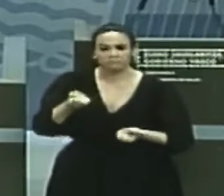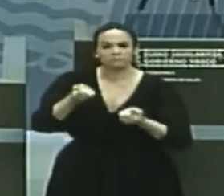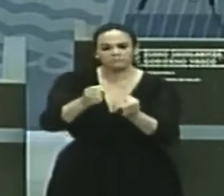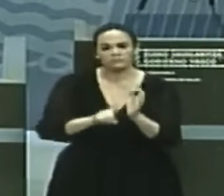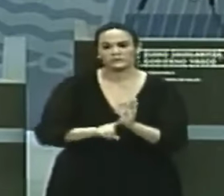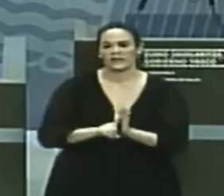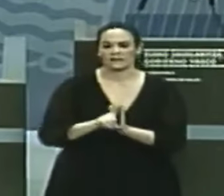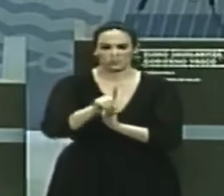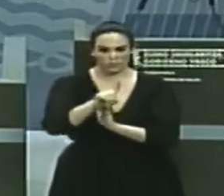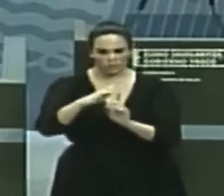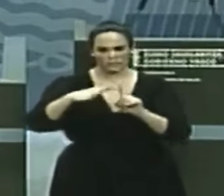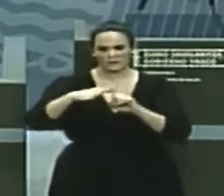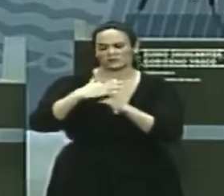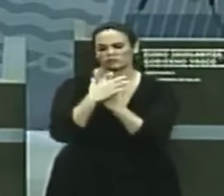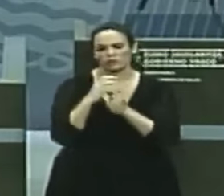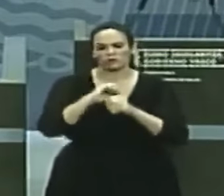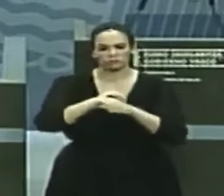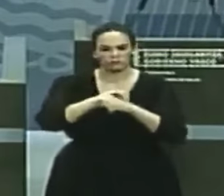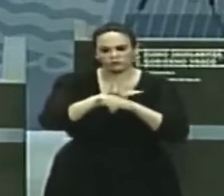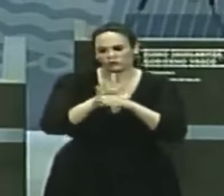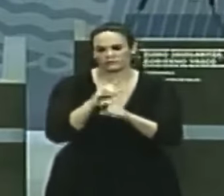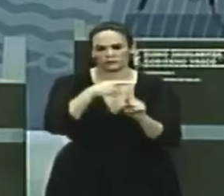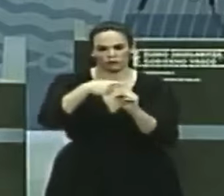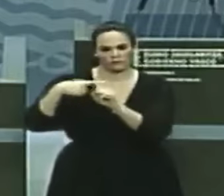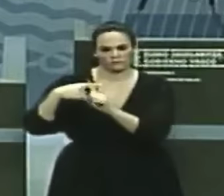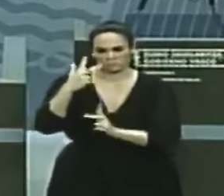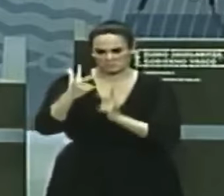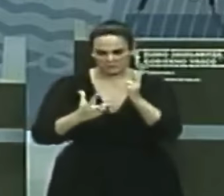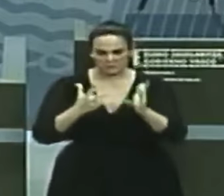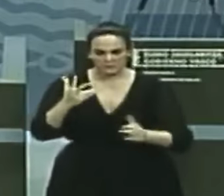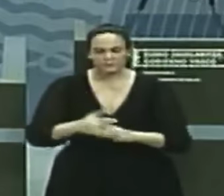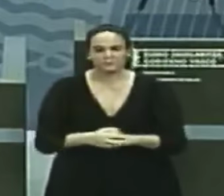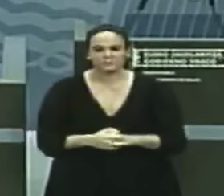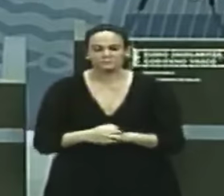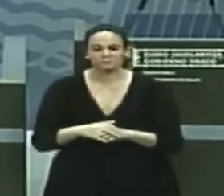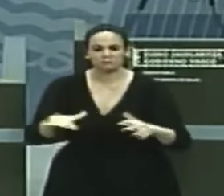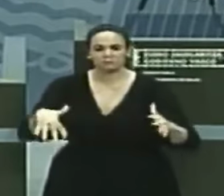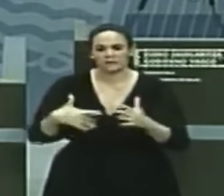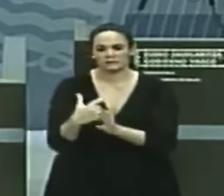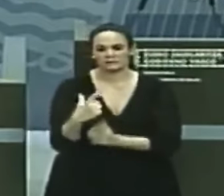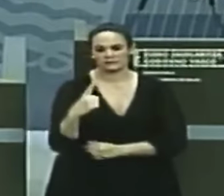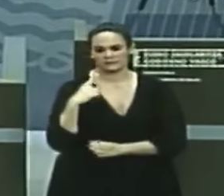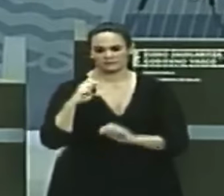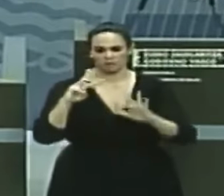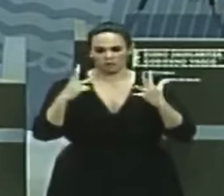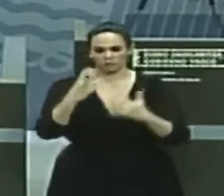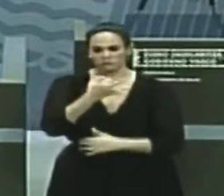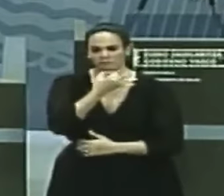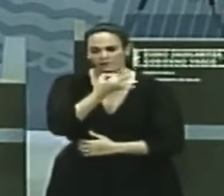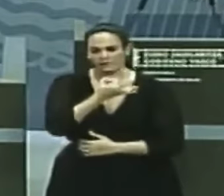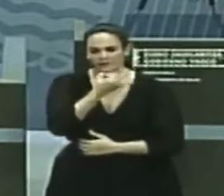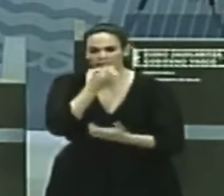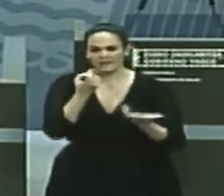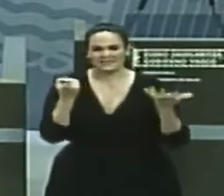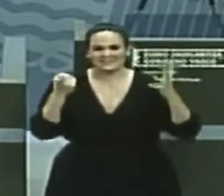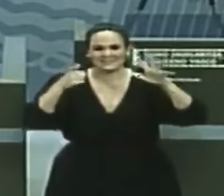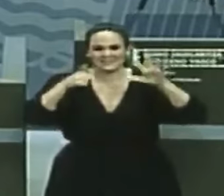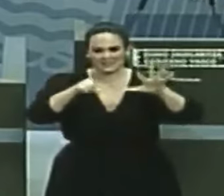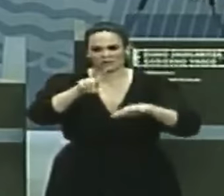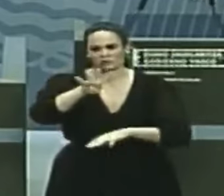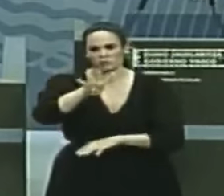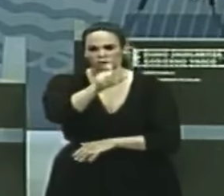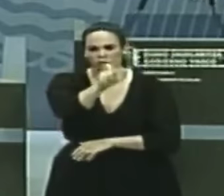de los casos confirmados en euskadi hasta las 20 horas de ayer han sido 604